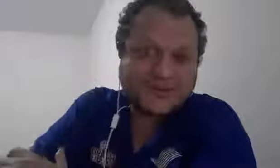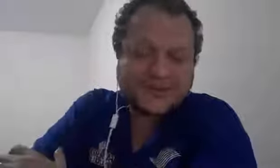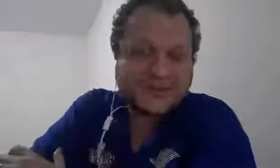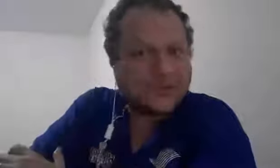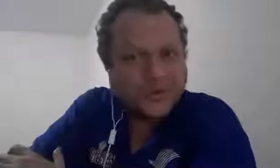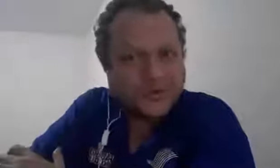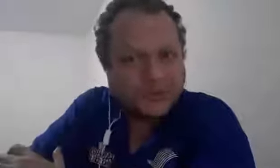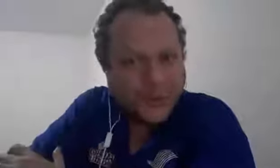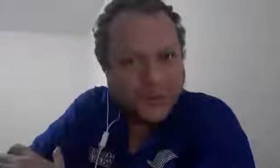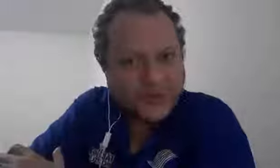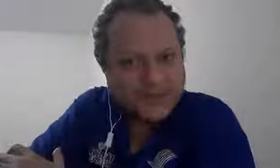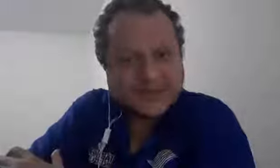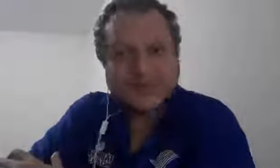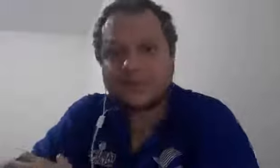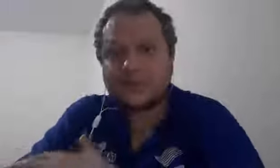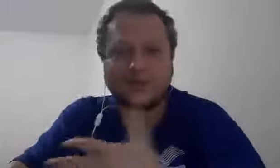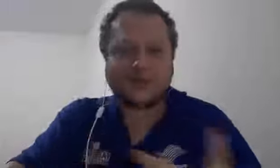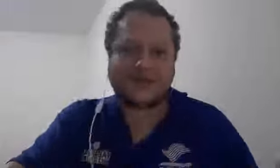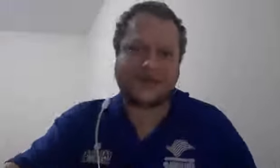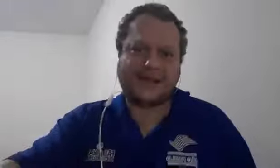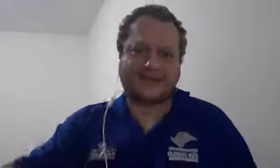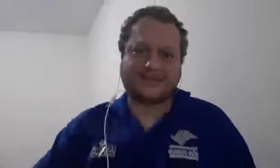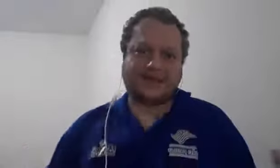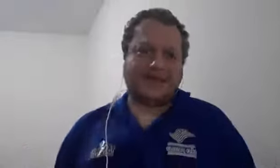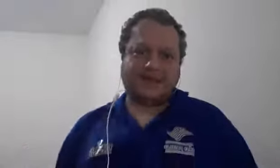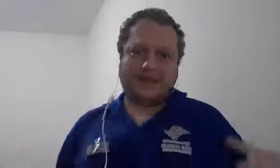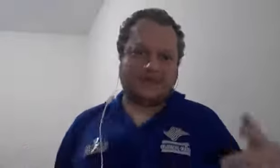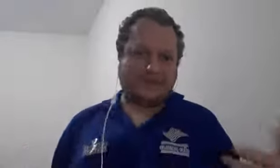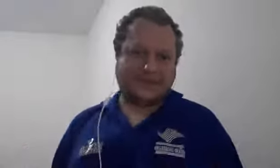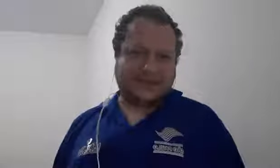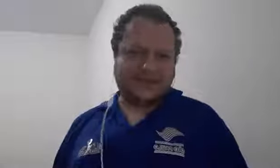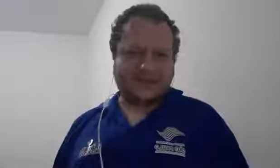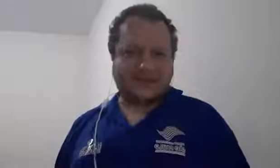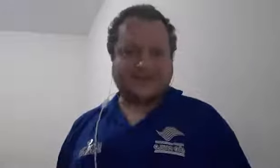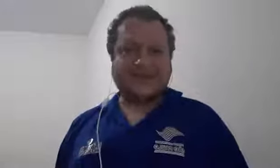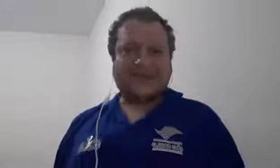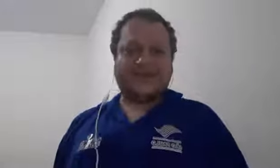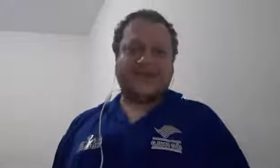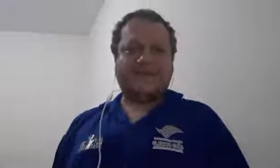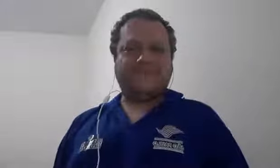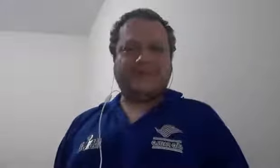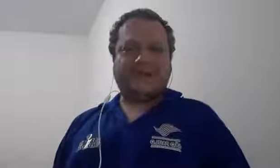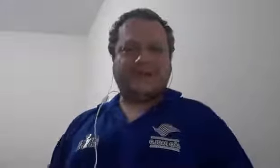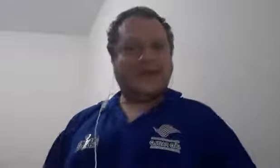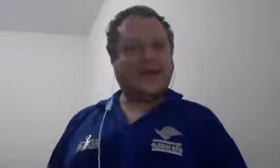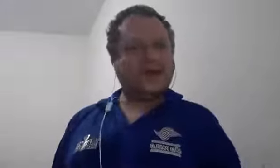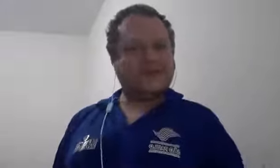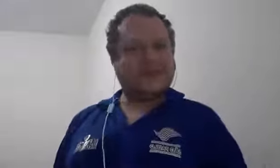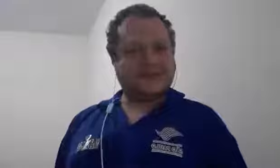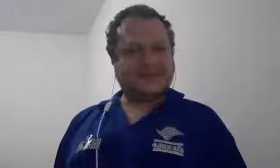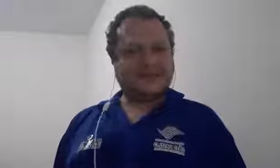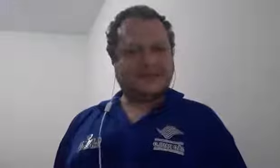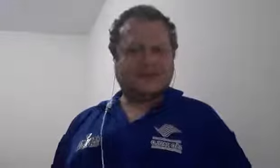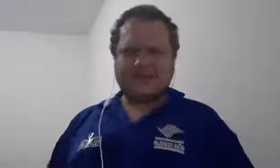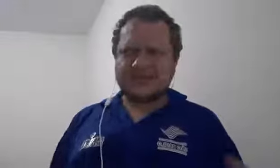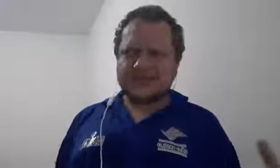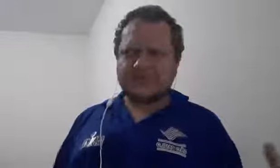têm sido muito bons, têm sido muito legais, né? Reconfortantes, né? Leves e às vezes um